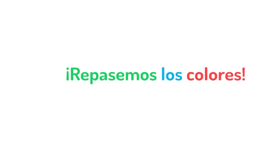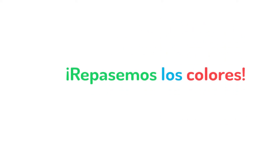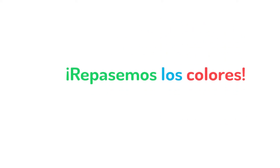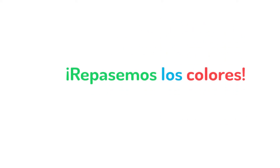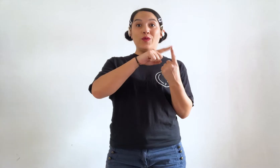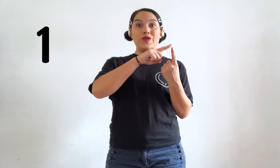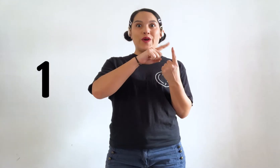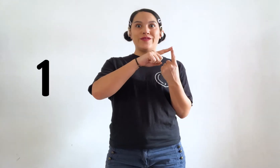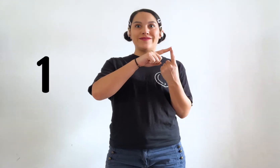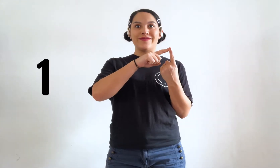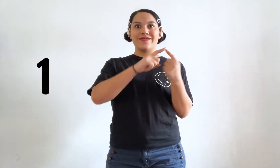Uno.